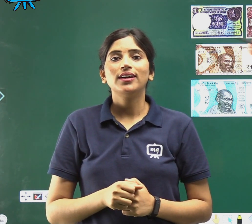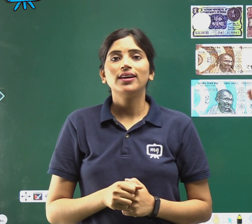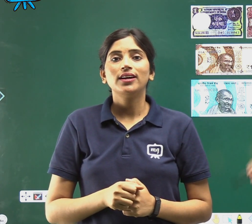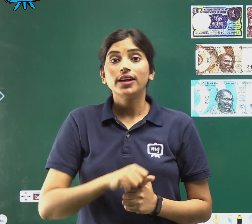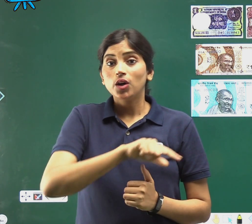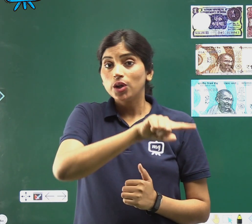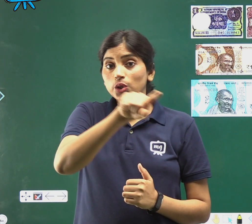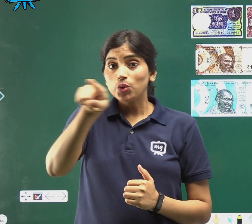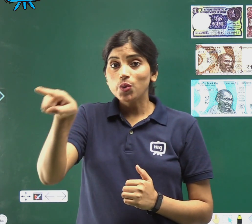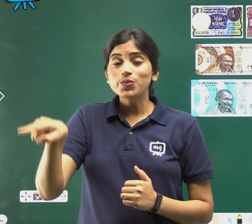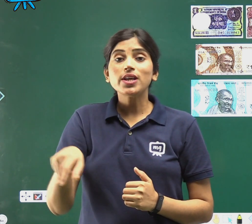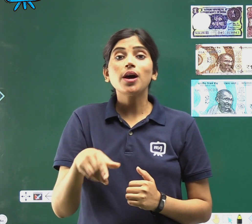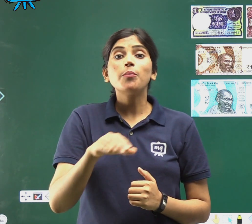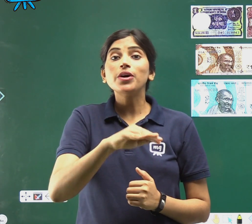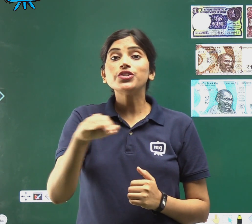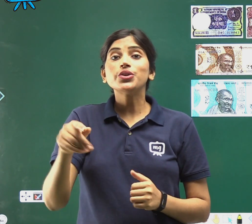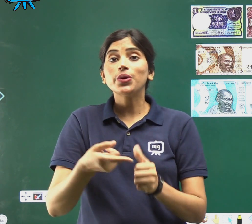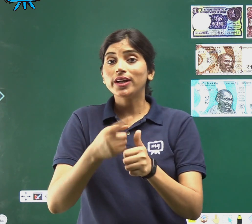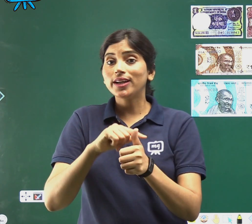आप सब बच्चों ने